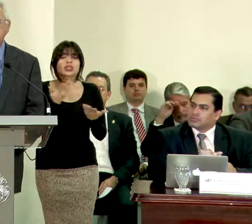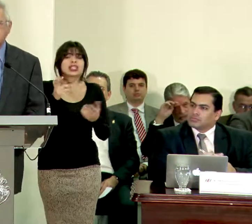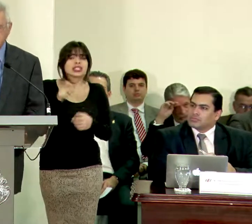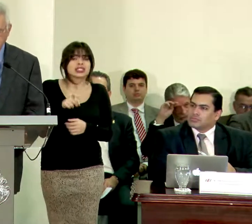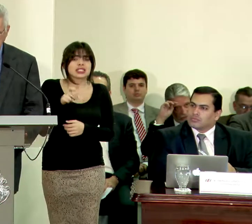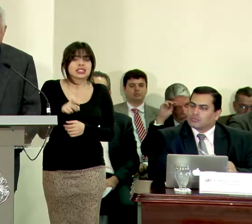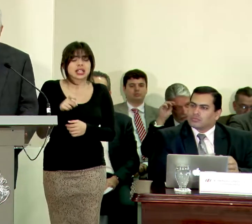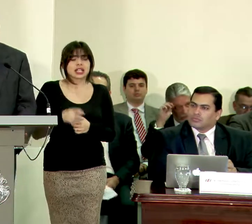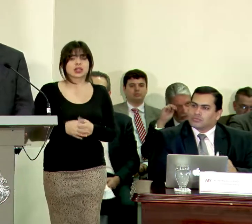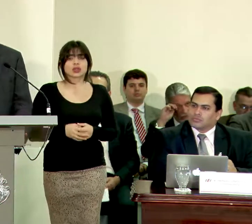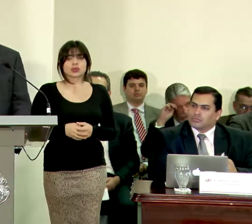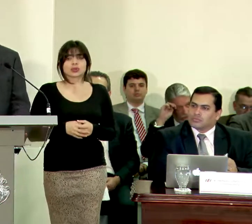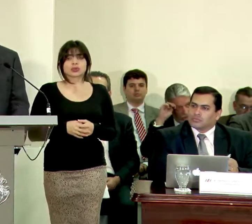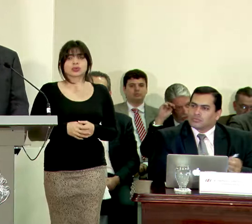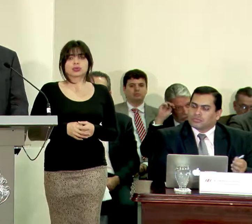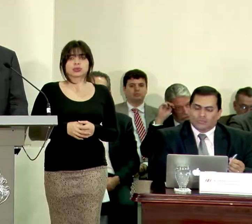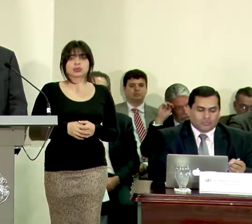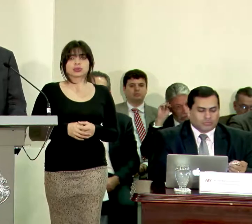necesario